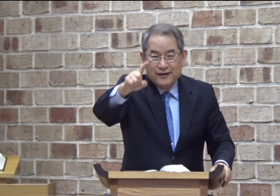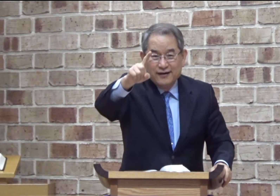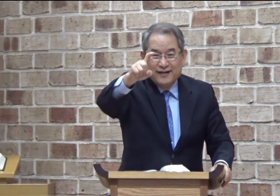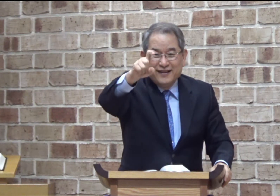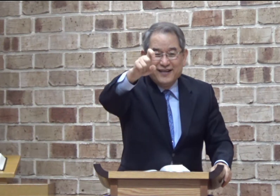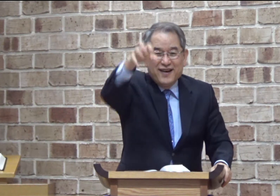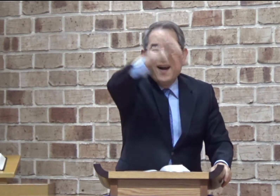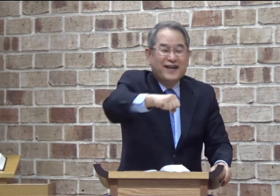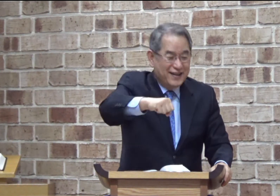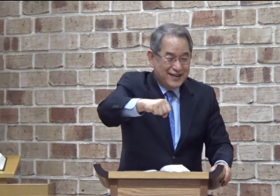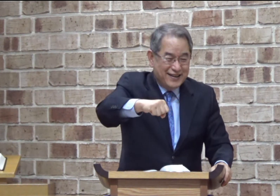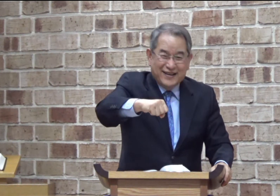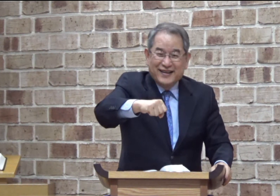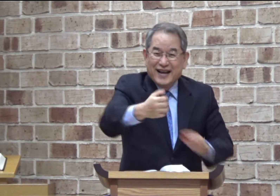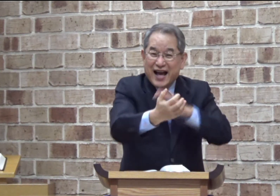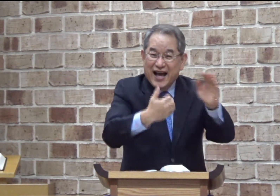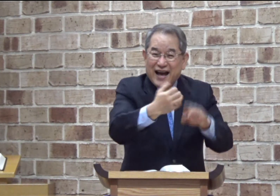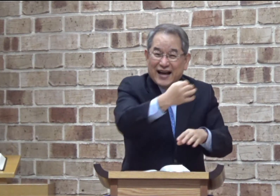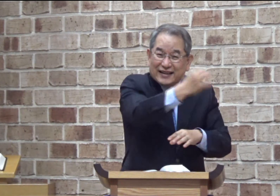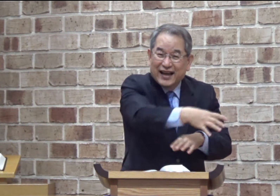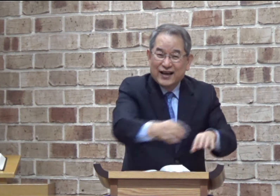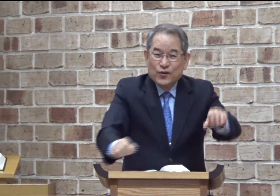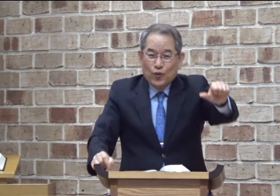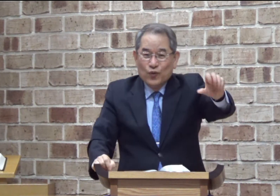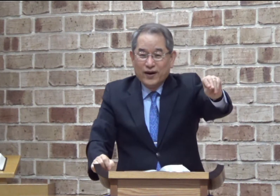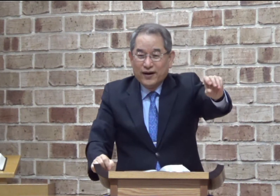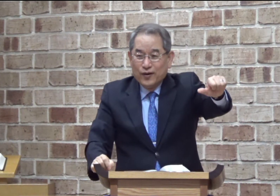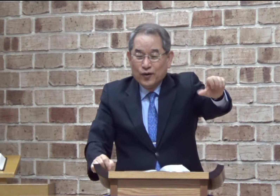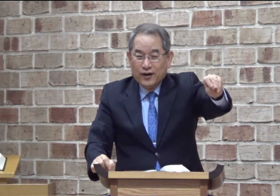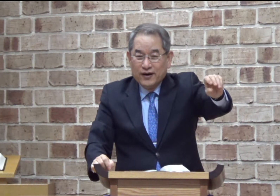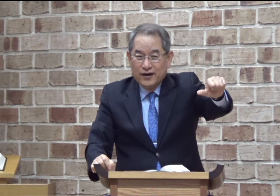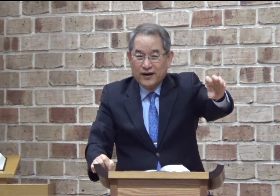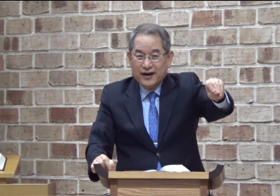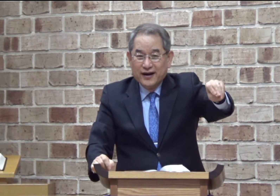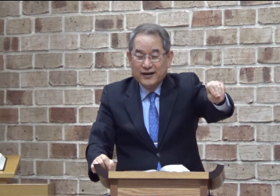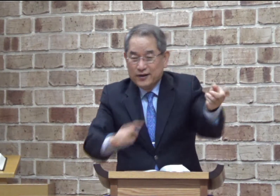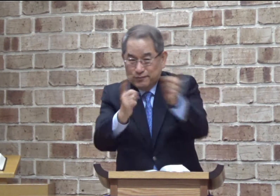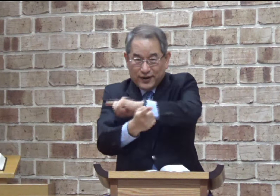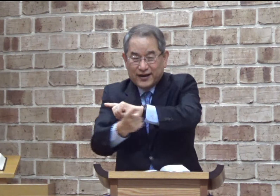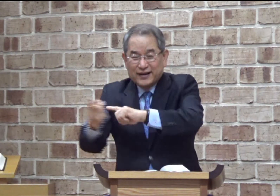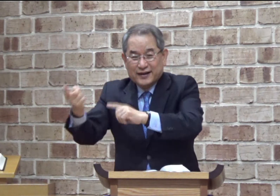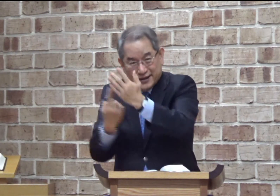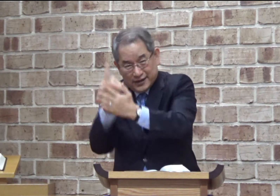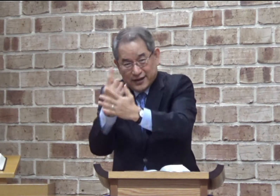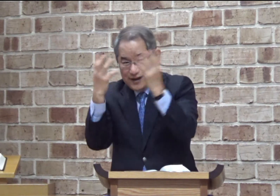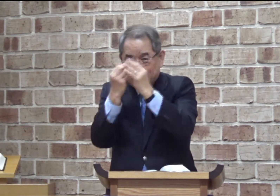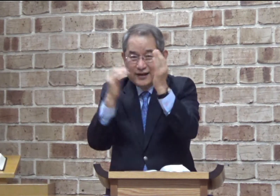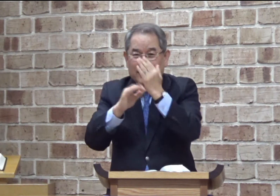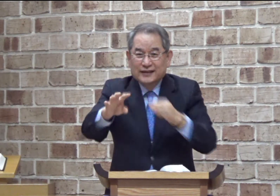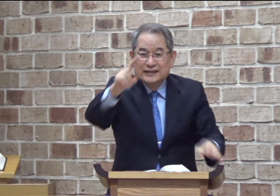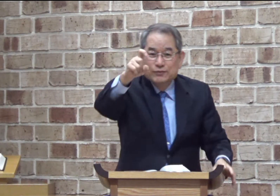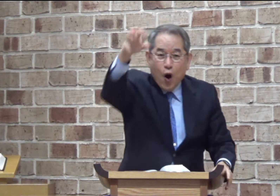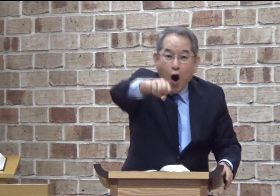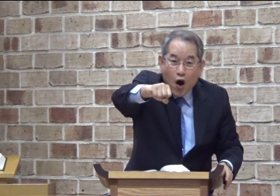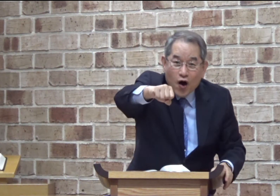10억입니다. 10억. 5만 원에 샀다가 그 돌을 조각한 후에